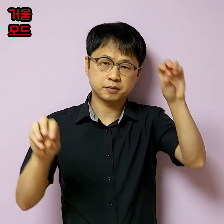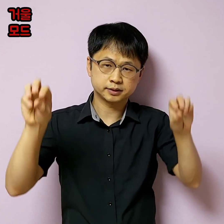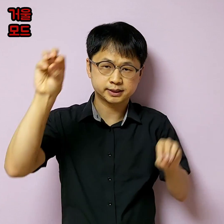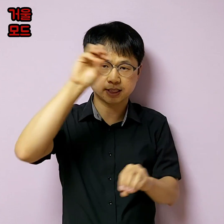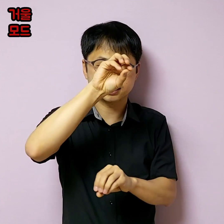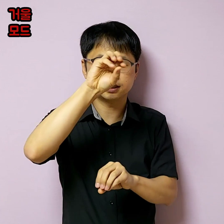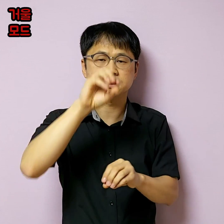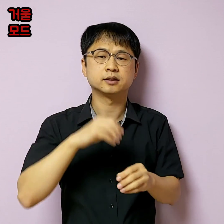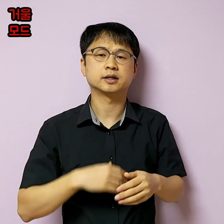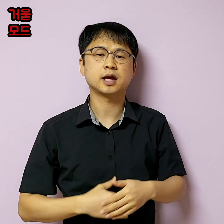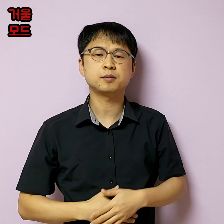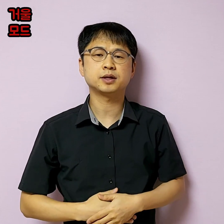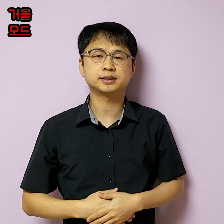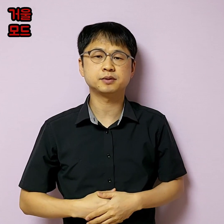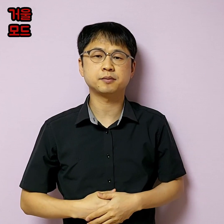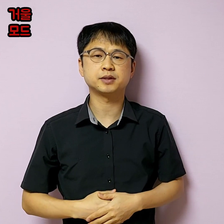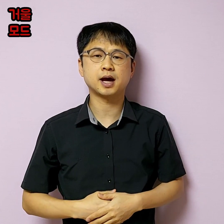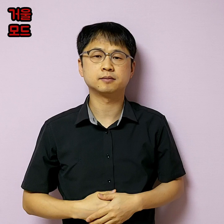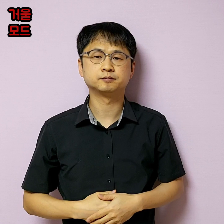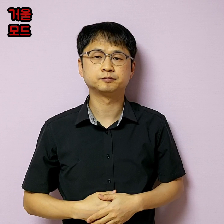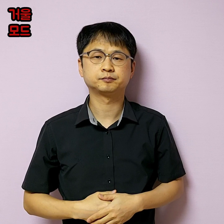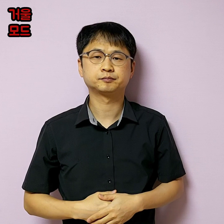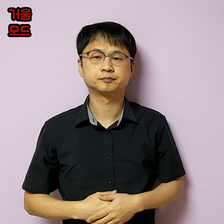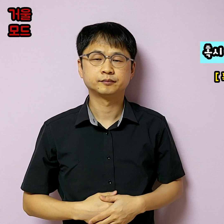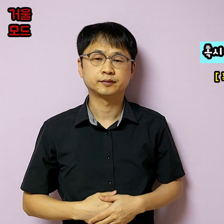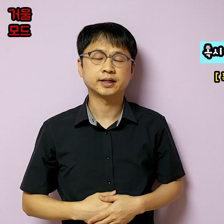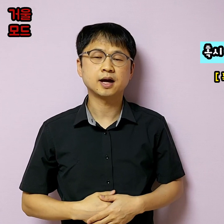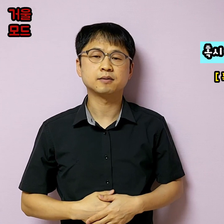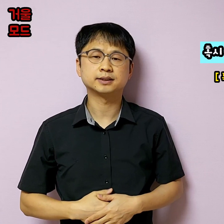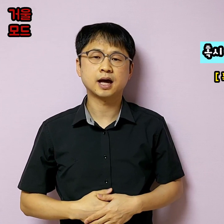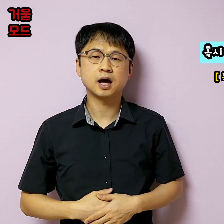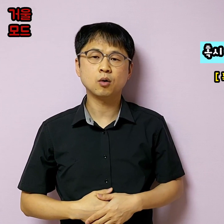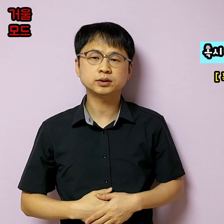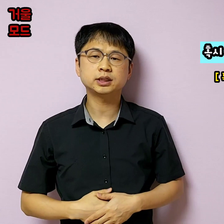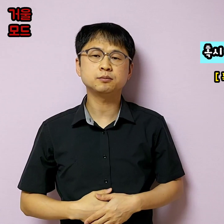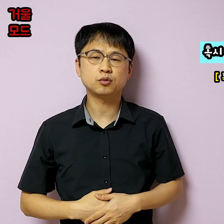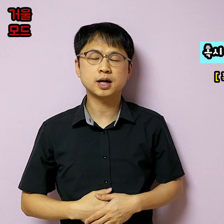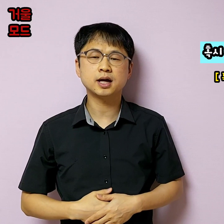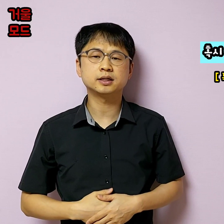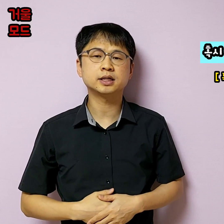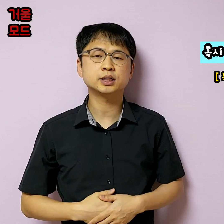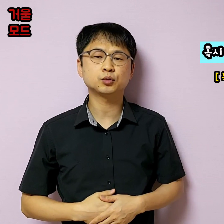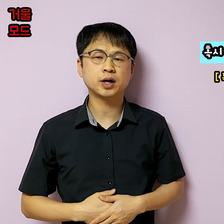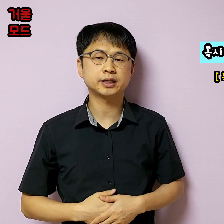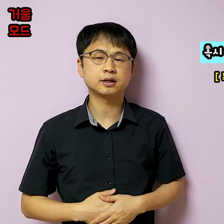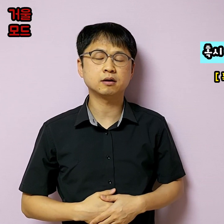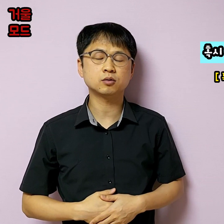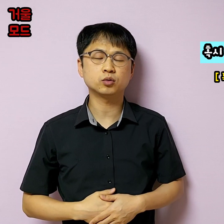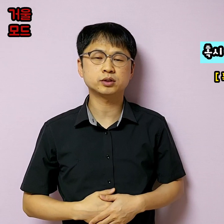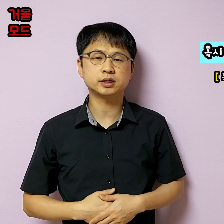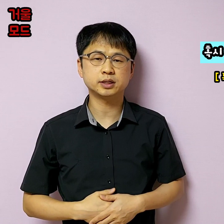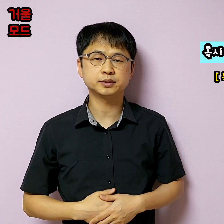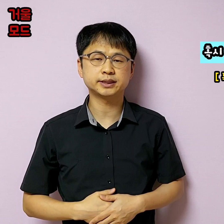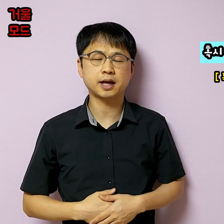몇 시간을 이렇게 표현하시면 됩니다. 네, 다음 가사 혹시 몰라 네가 좋아했던 코트를 입은